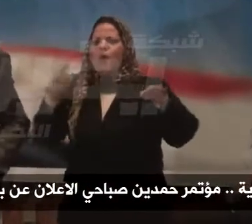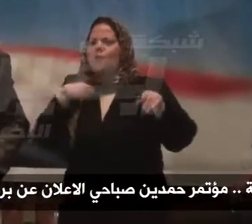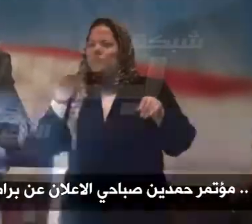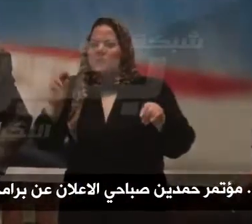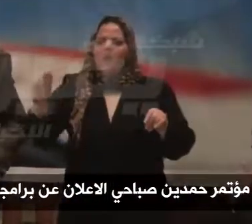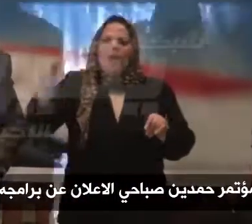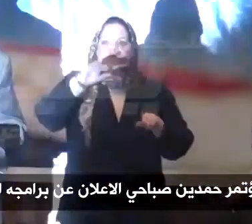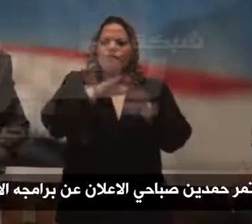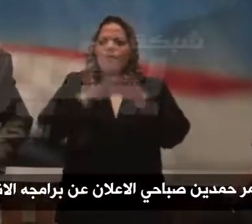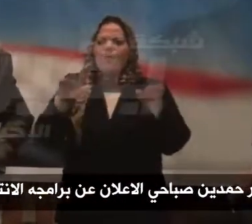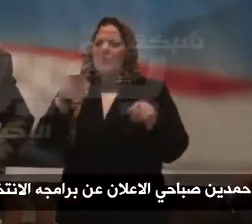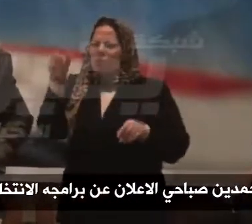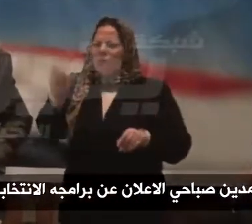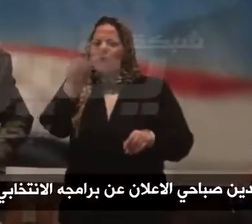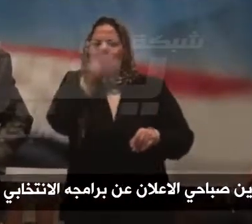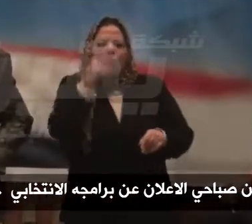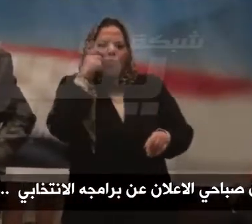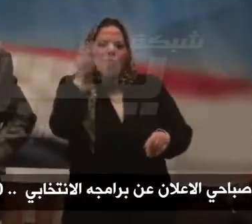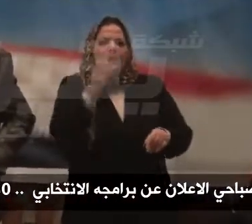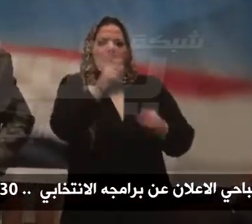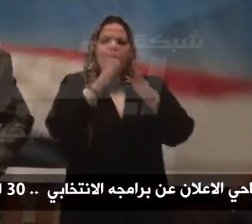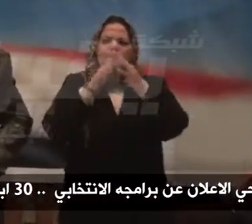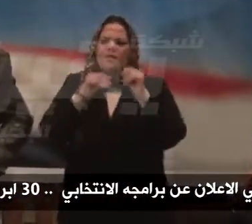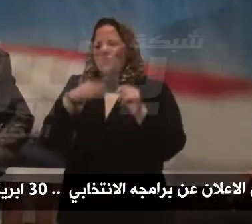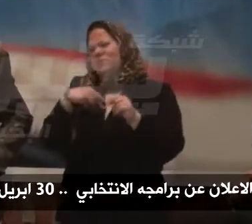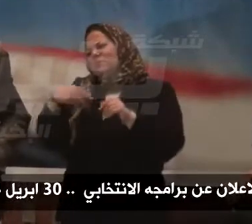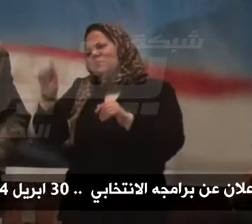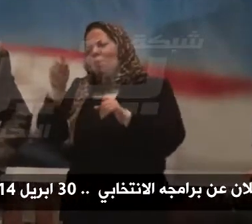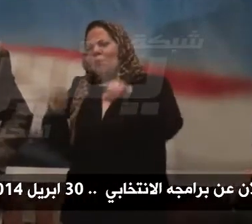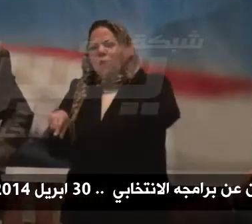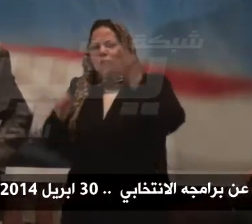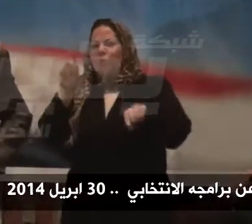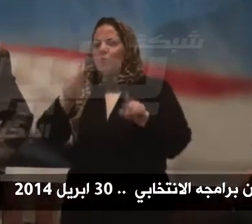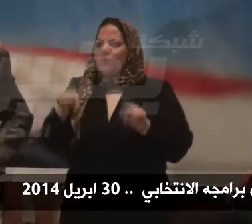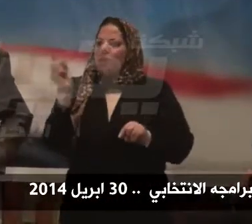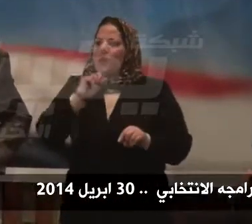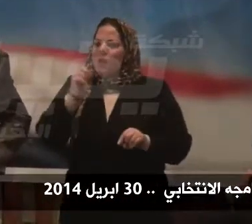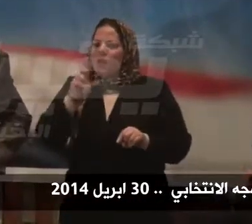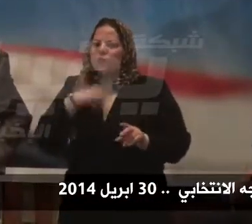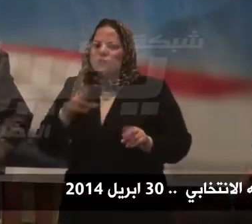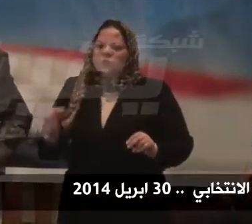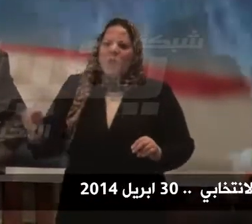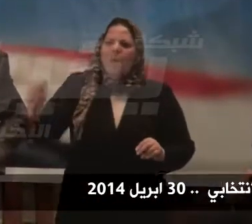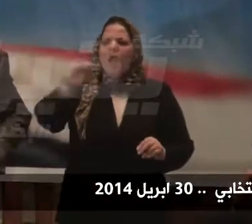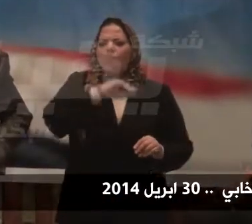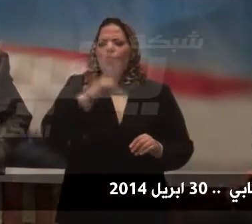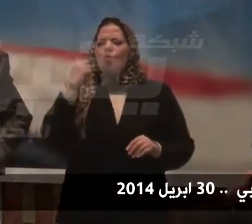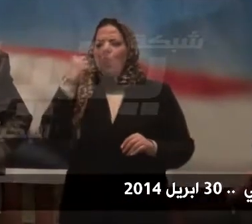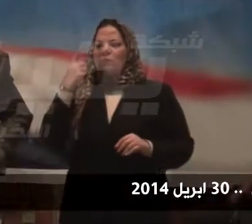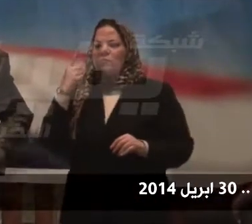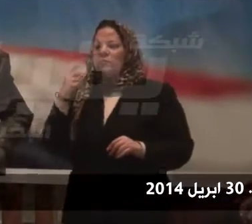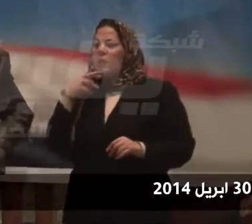على جميع المواطنين بلا استثناء. رأينا أن